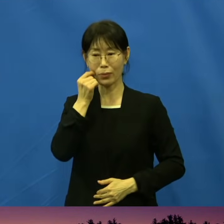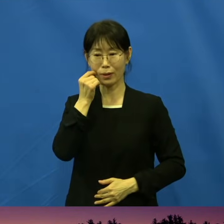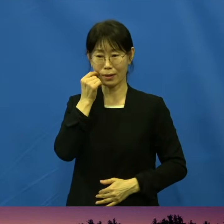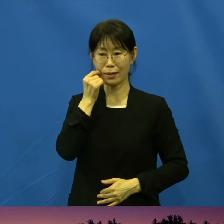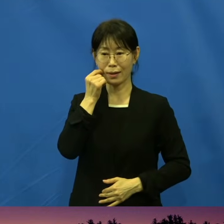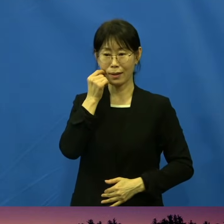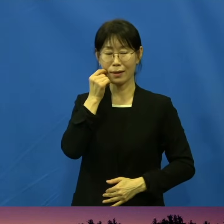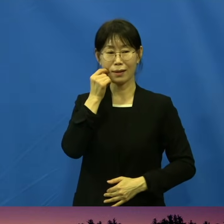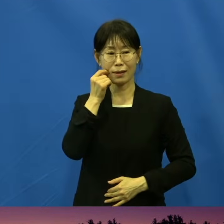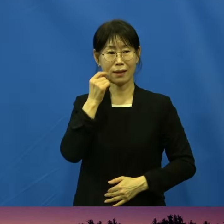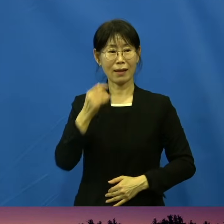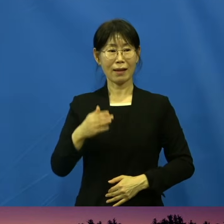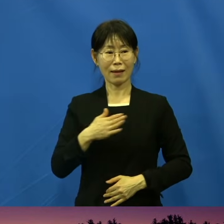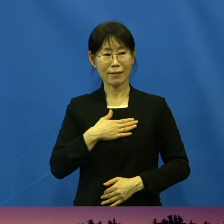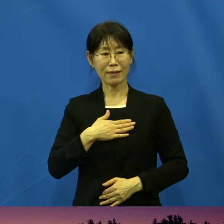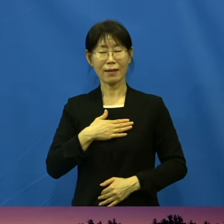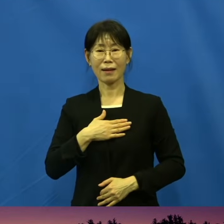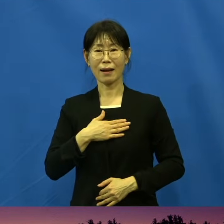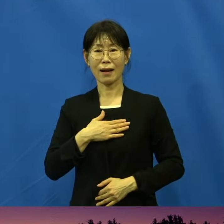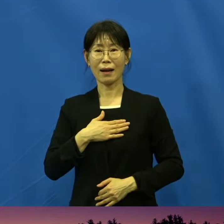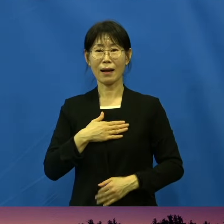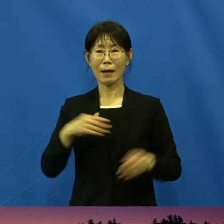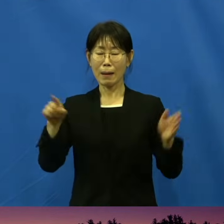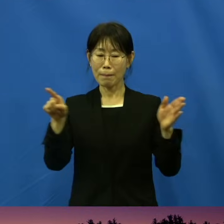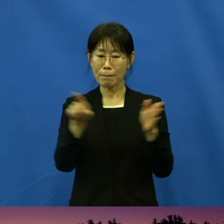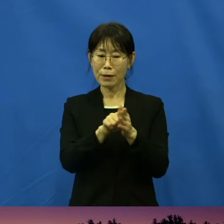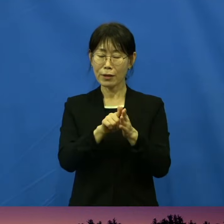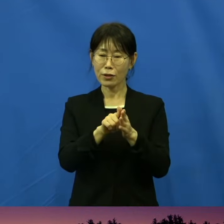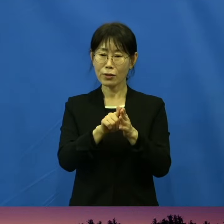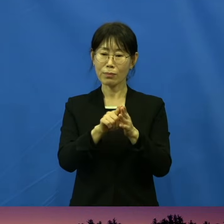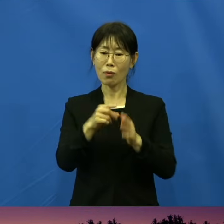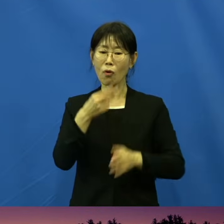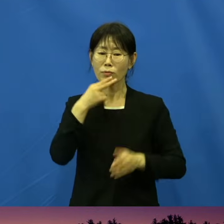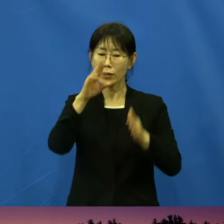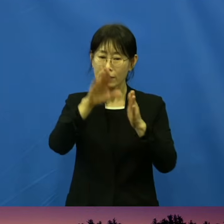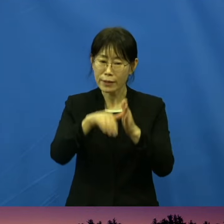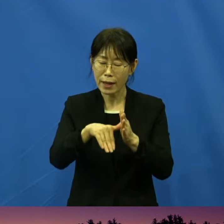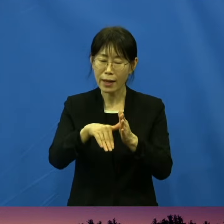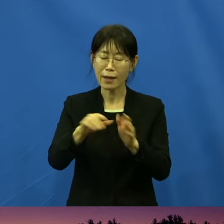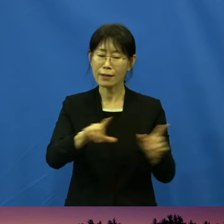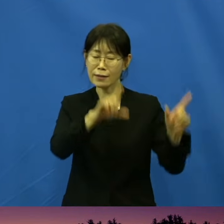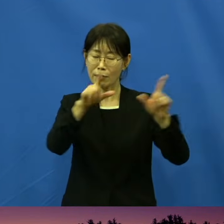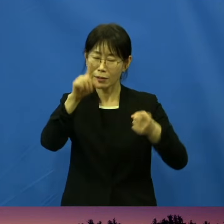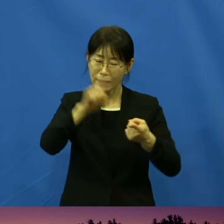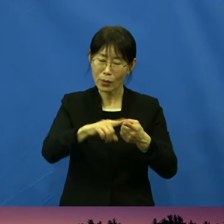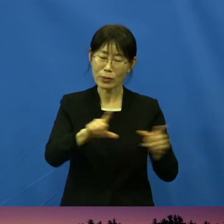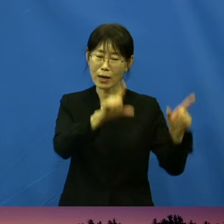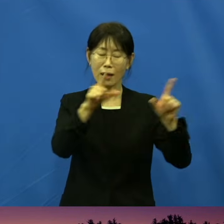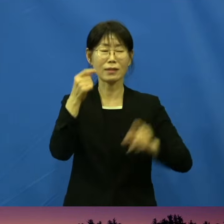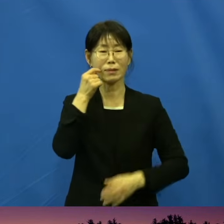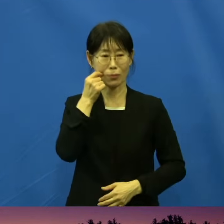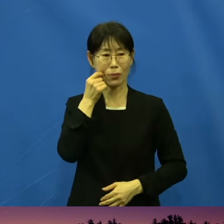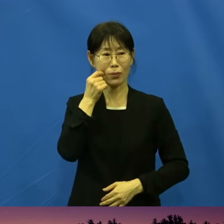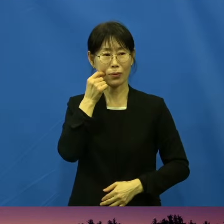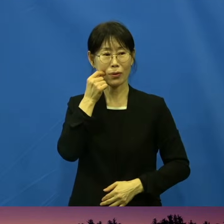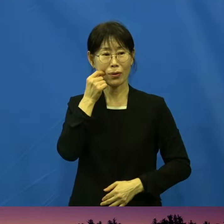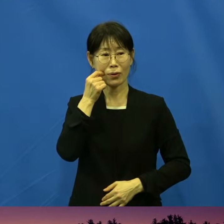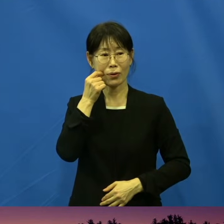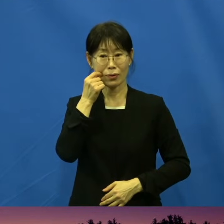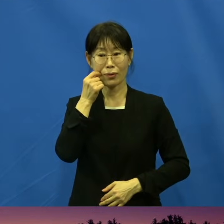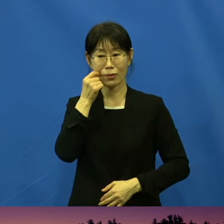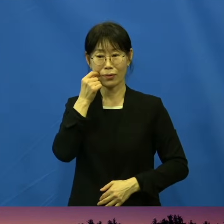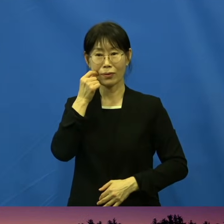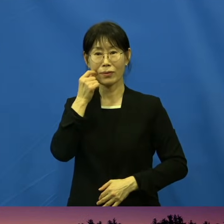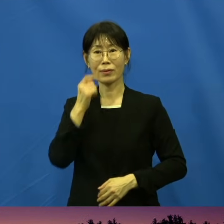삶을 내가 반복적으로 살아갈 수가 없습니다. 그리스도가 원하는 삶에 이끌려 살아가야 그게 그리스도인인